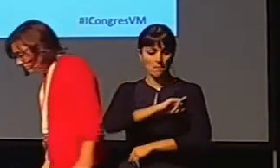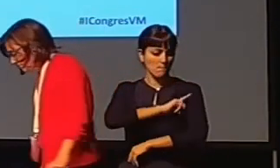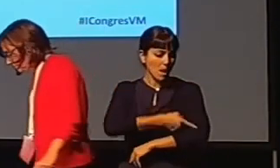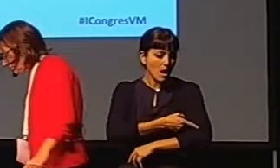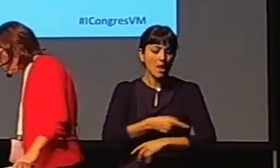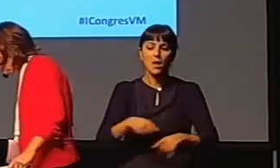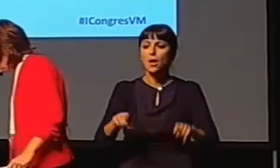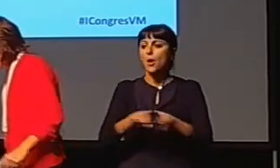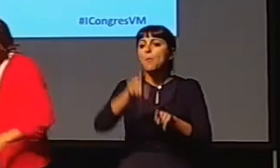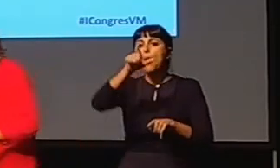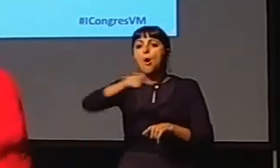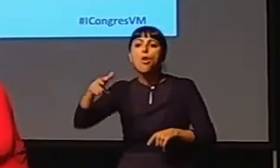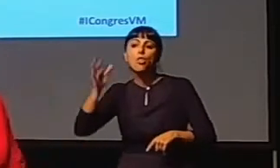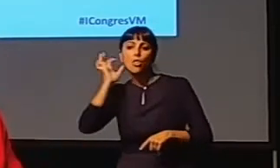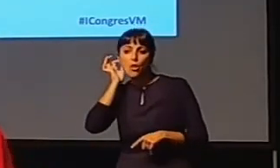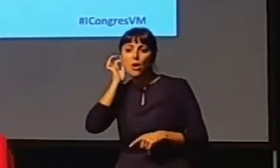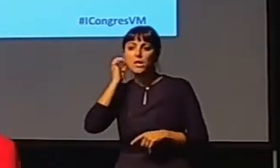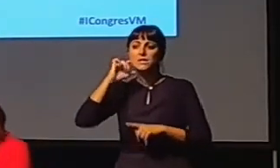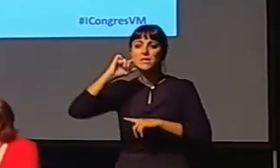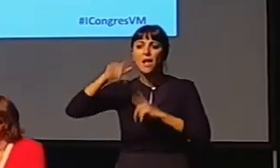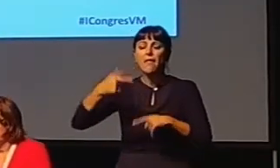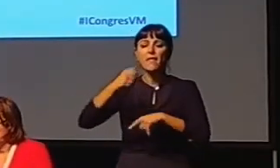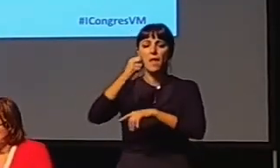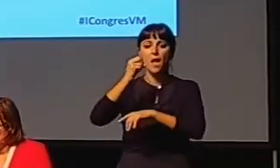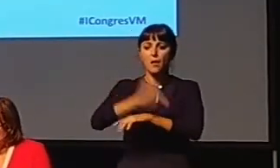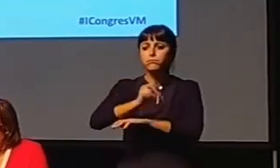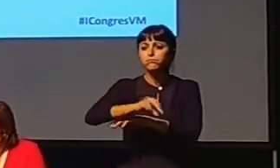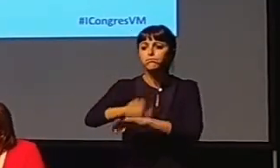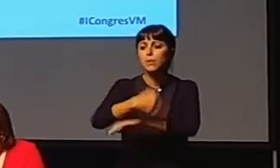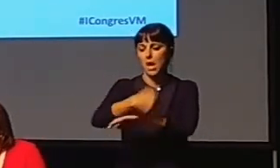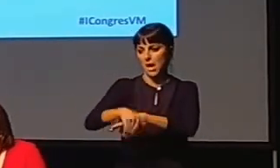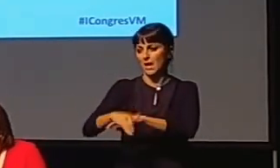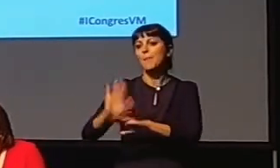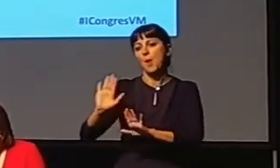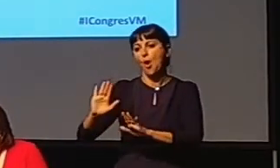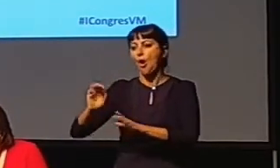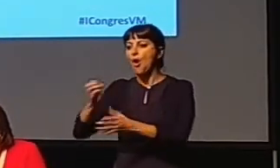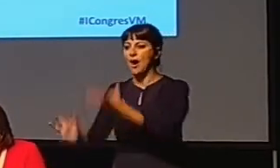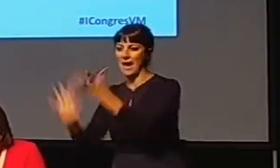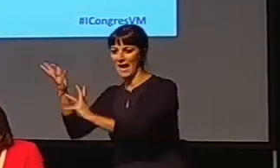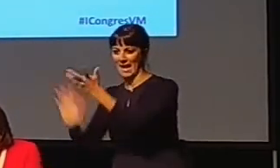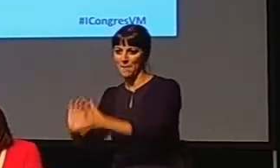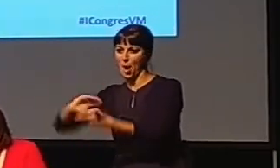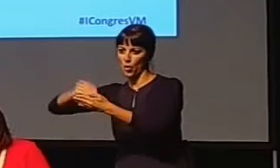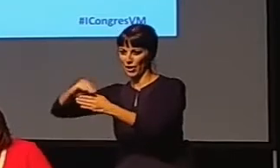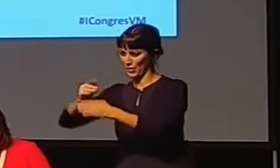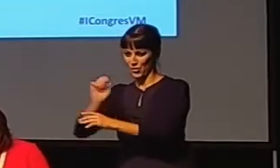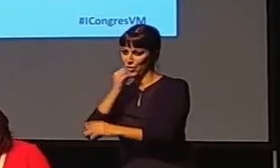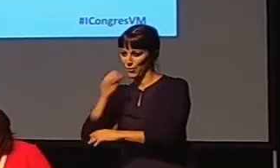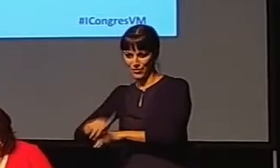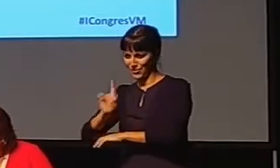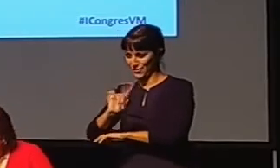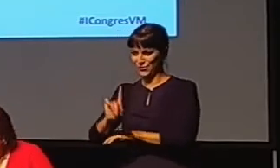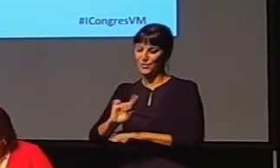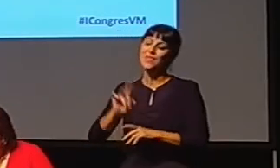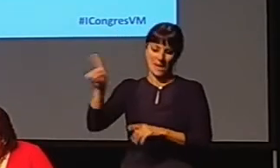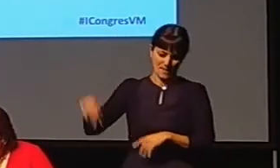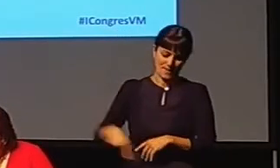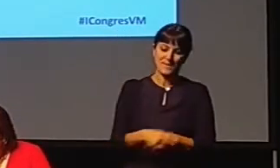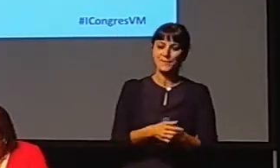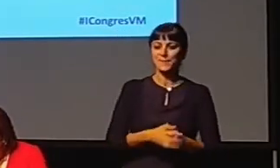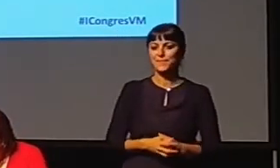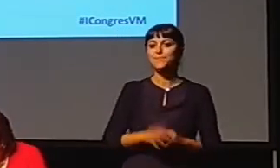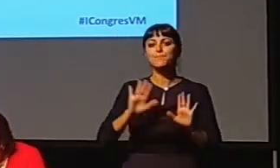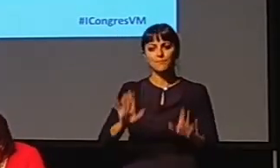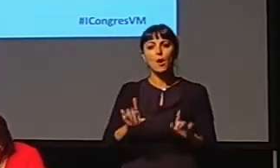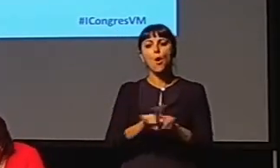valentes com les dones que sortim cada dia al carrer, no a cremar contenidors, que també, sinó a exposar-nos en el